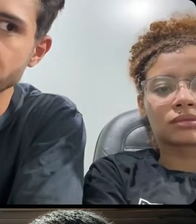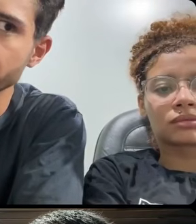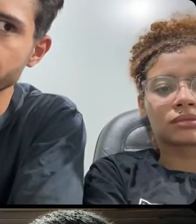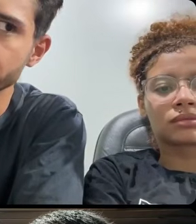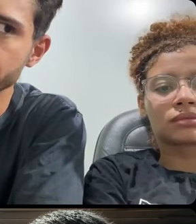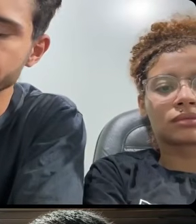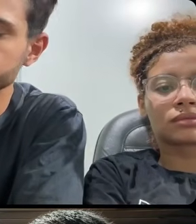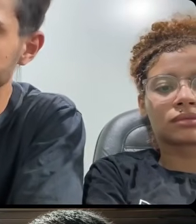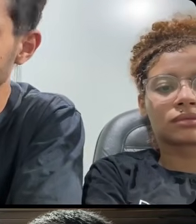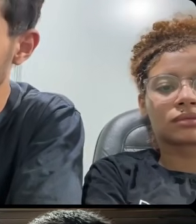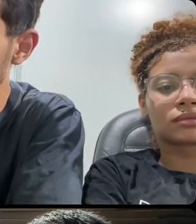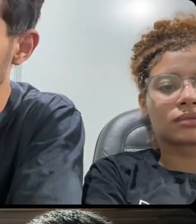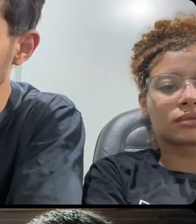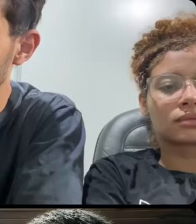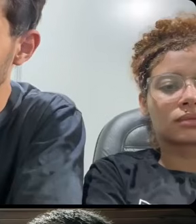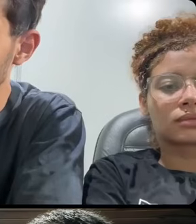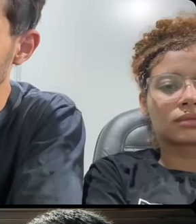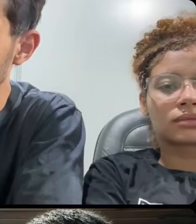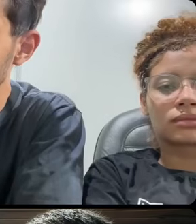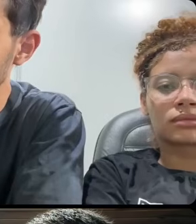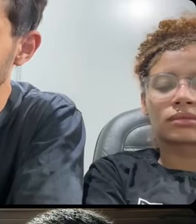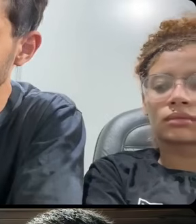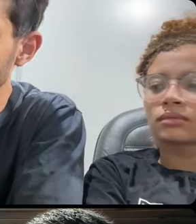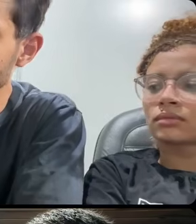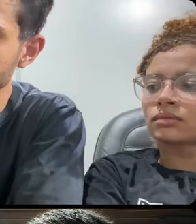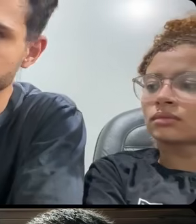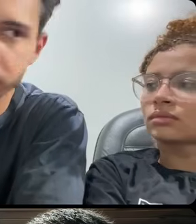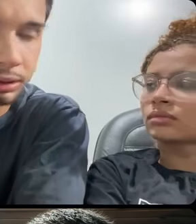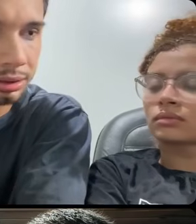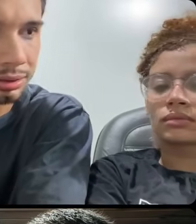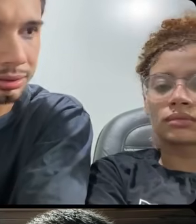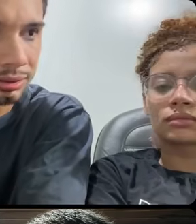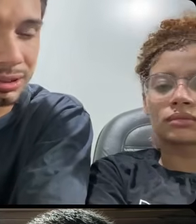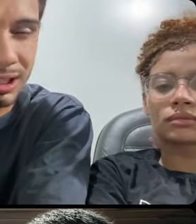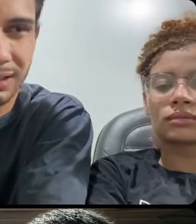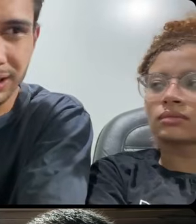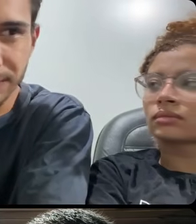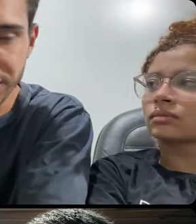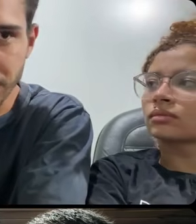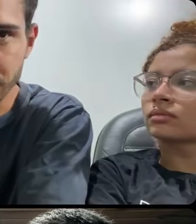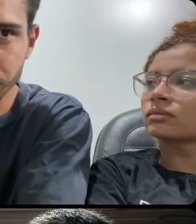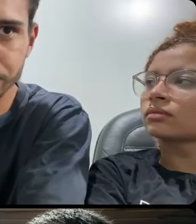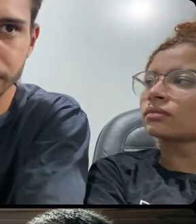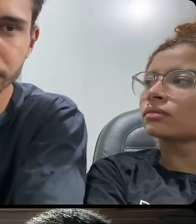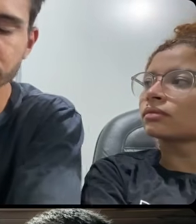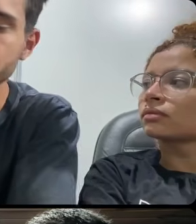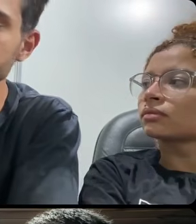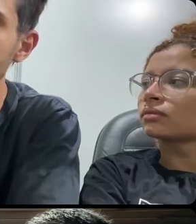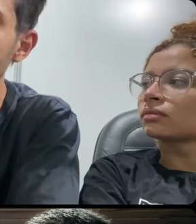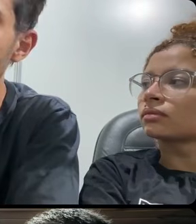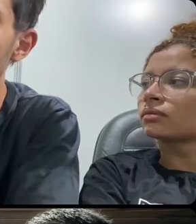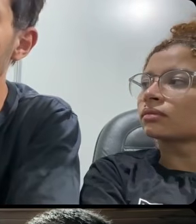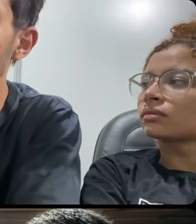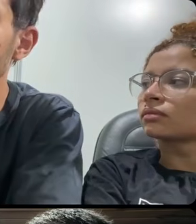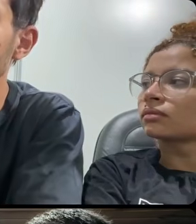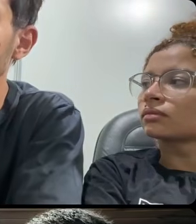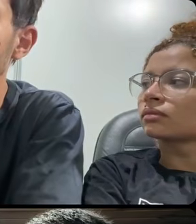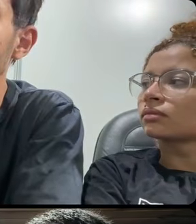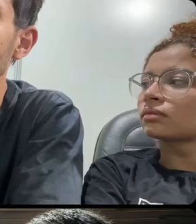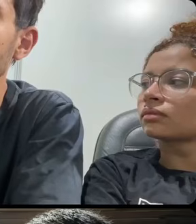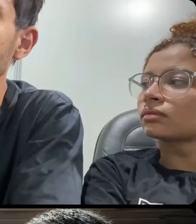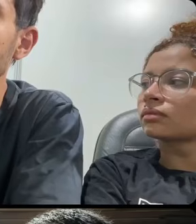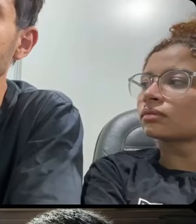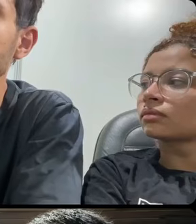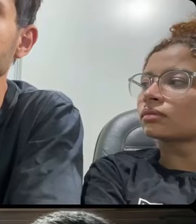tava quase perdendo minha mãe também, porque, né, eu tava jogado, sabe, tiradão. Então,